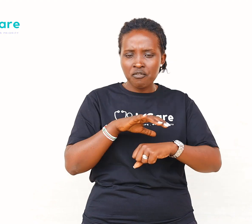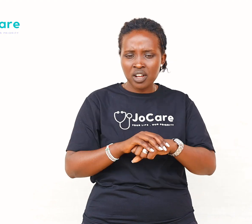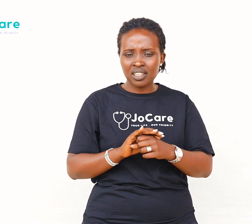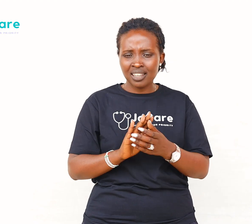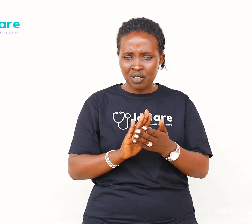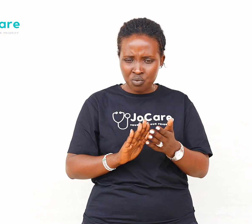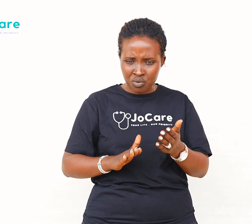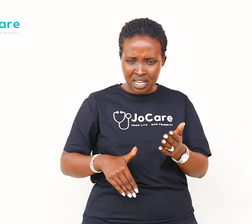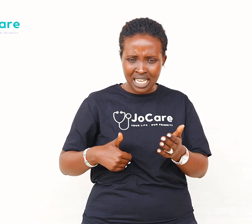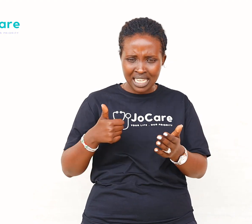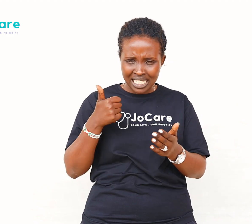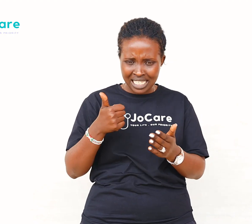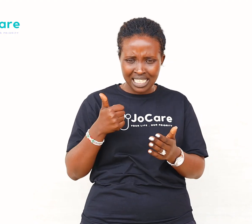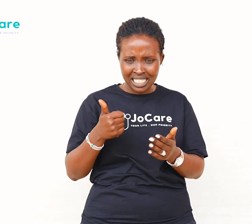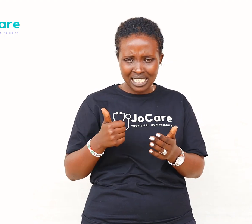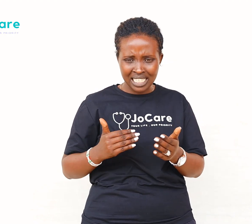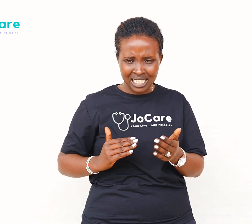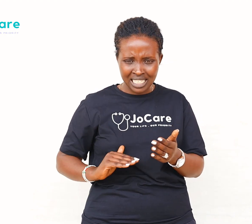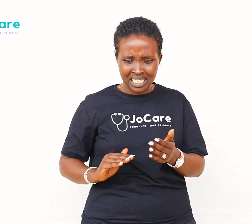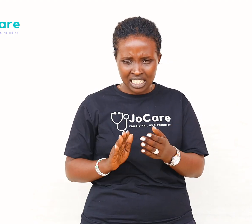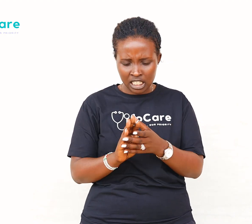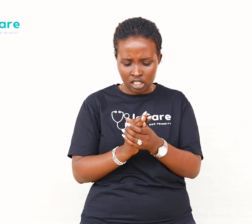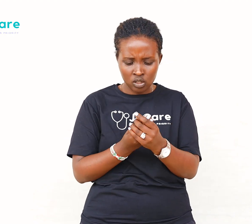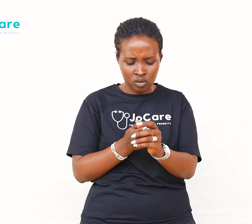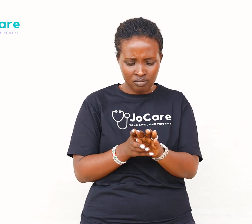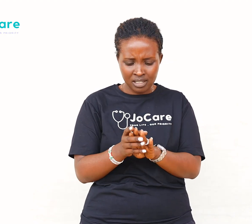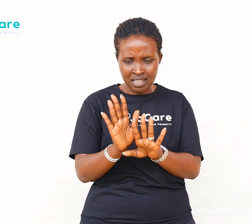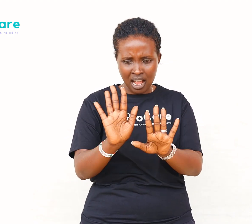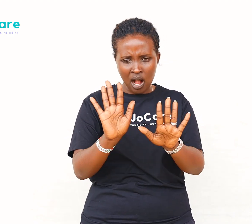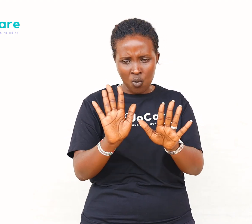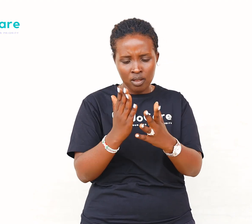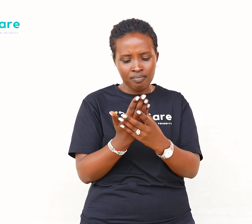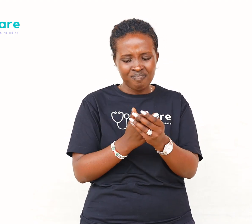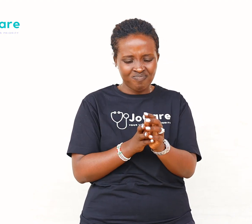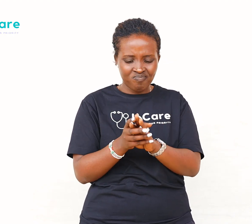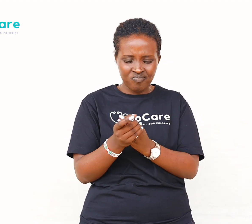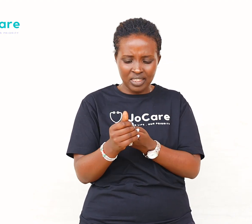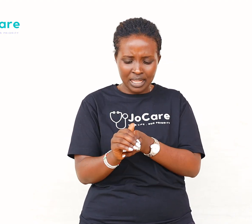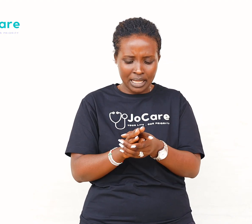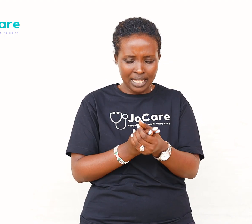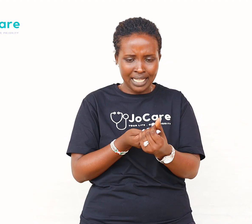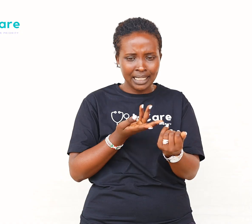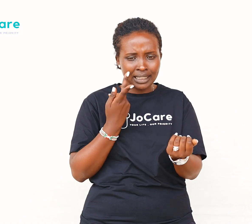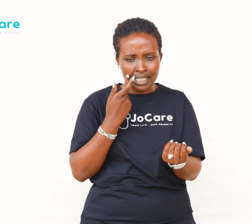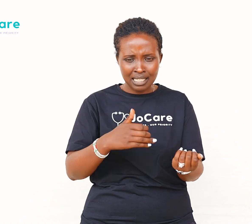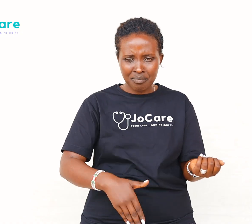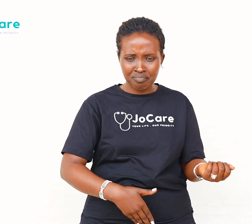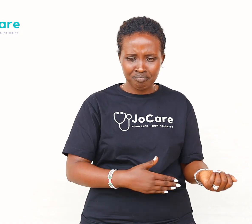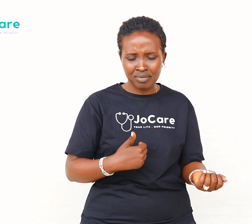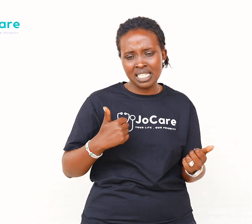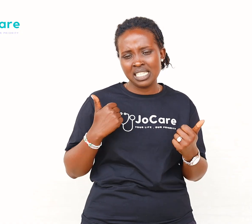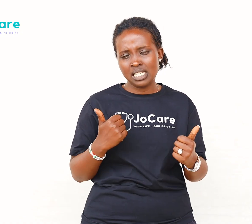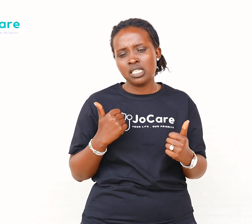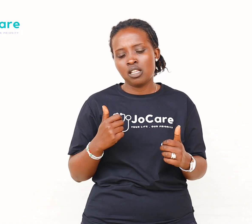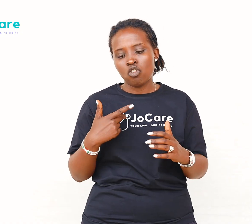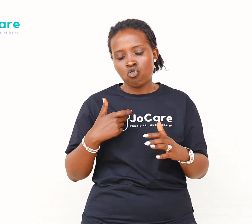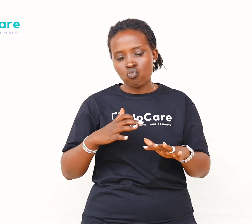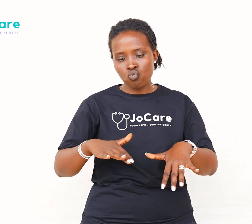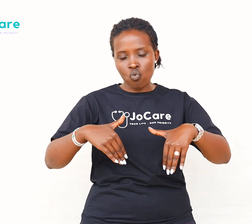ukagahanaguza, ukabanza ugahanagura intoki zawe, ndetse kandi ugahanagura mu myanya y'ibanga, kugira ngo uwo mugeni wambare indi